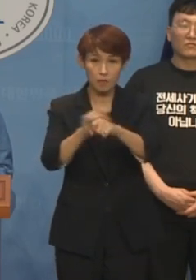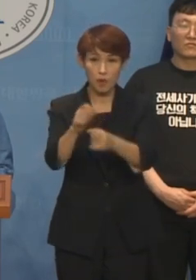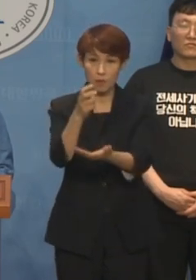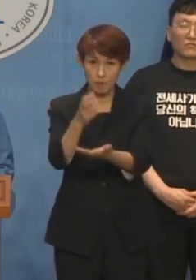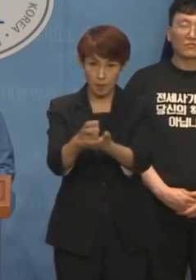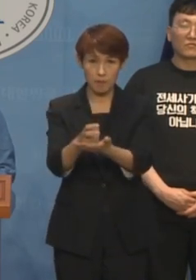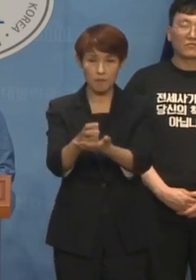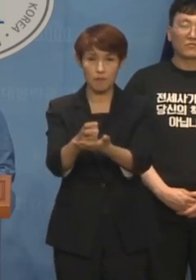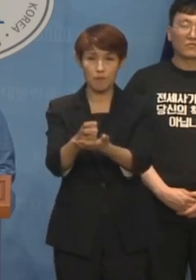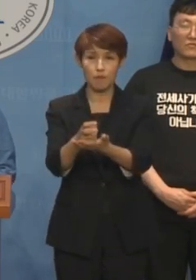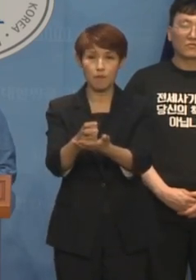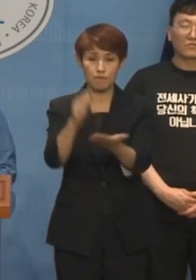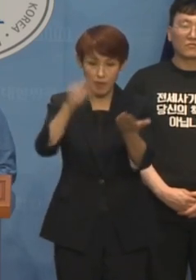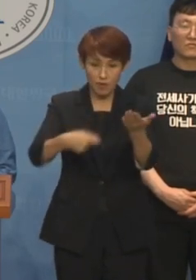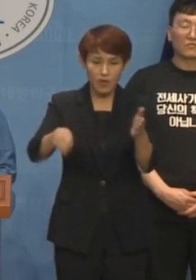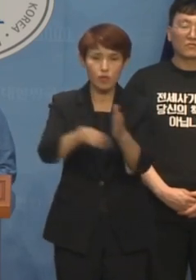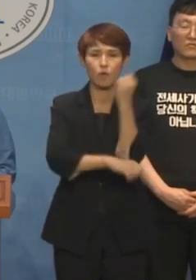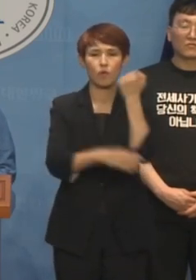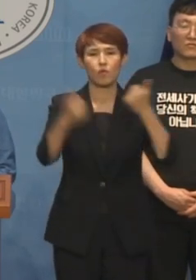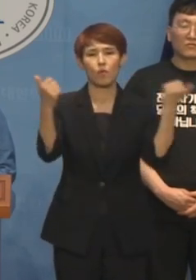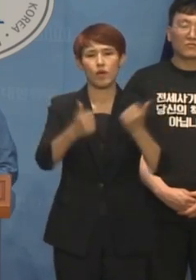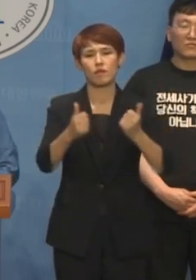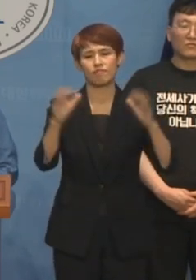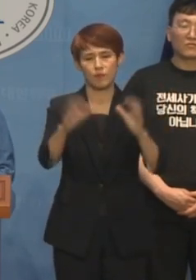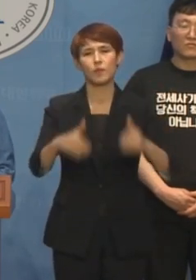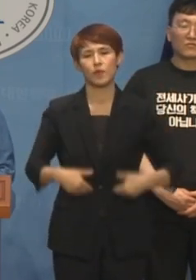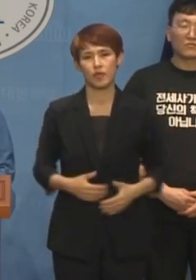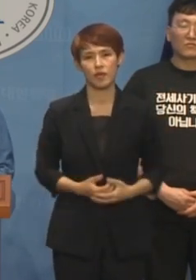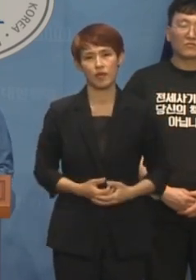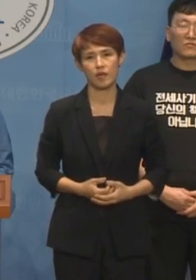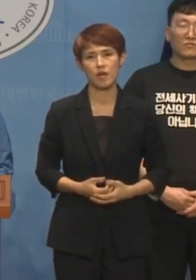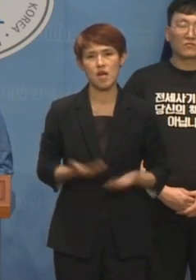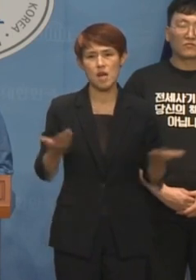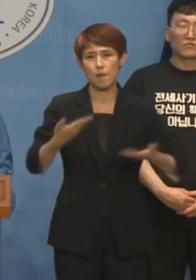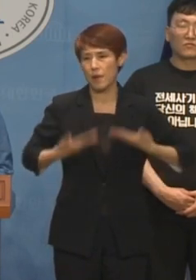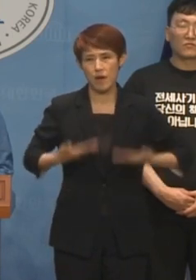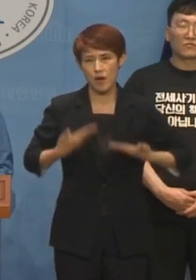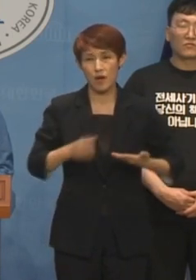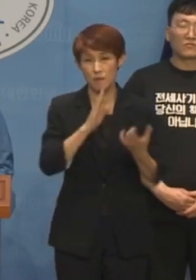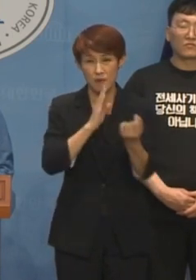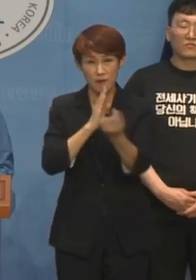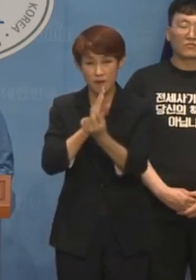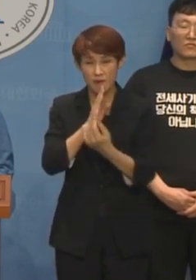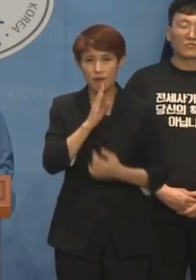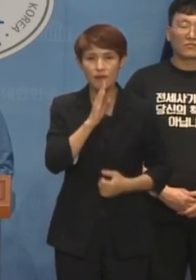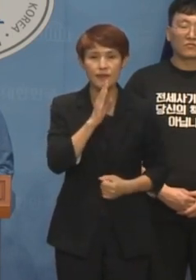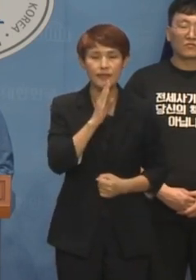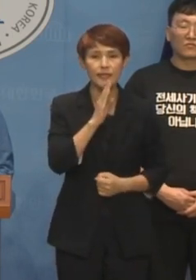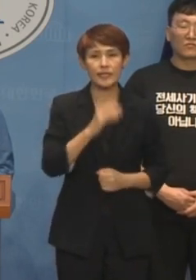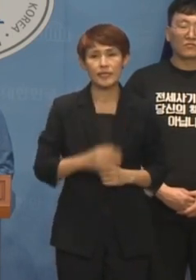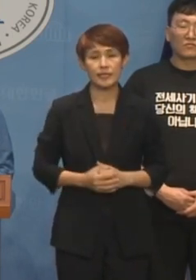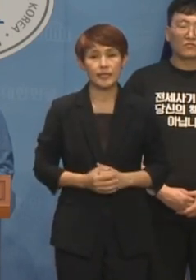처리를 위한 본회의 소집이 필요합니다. 뭐 출장 일정들이 많이 있다고 하는데 지금